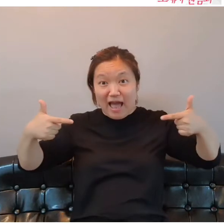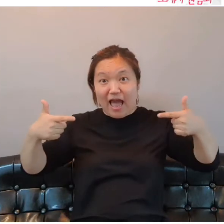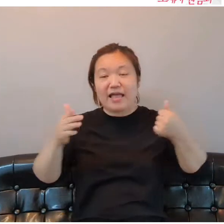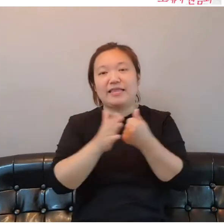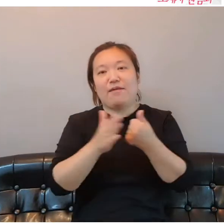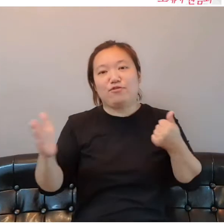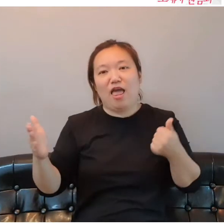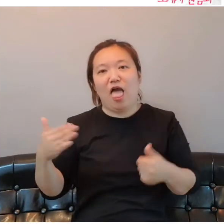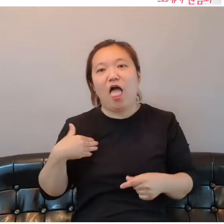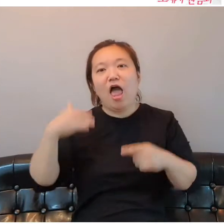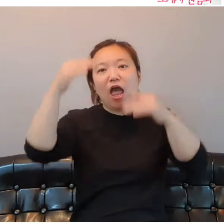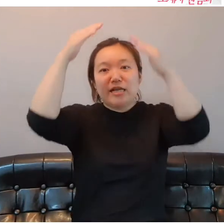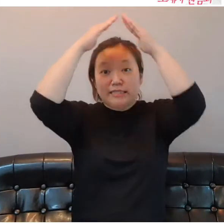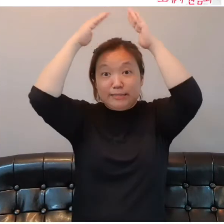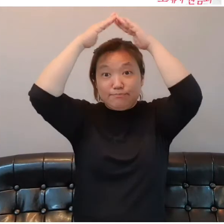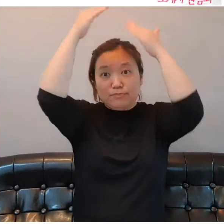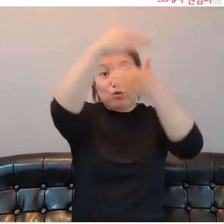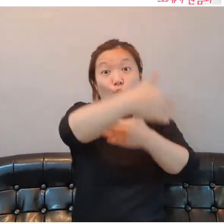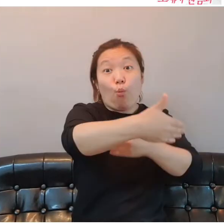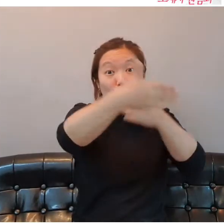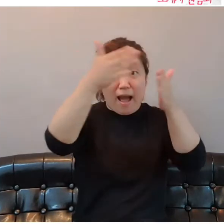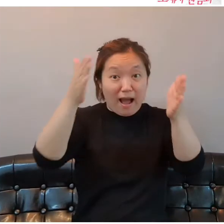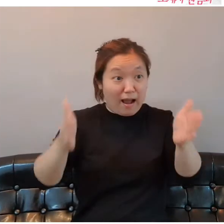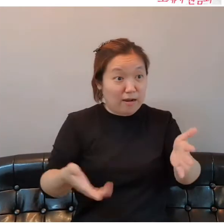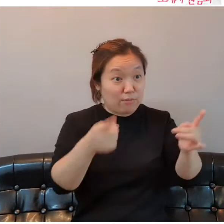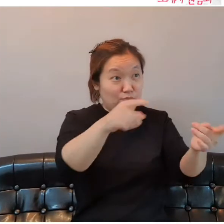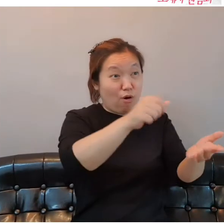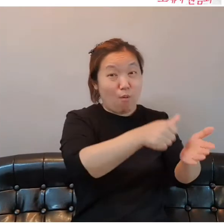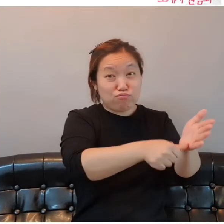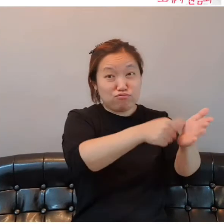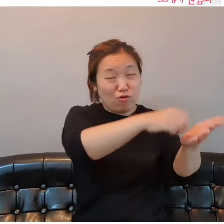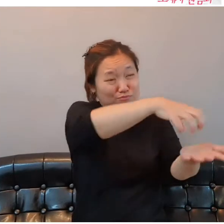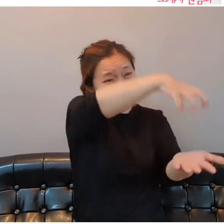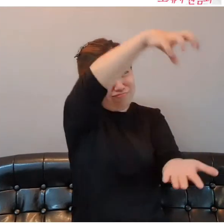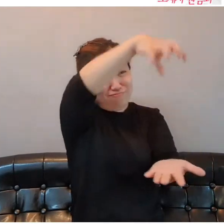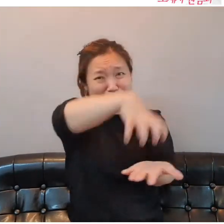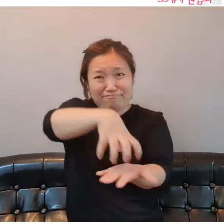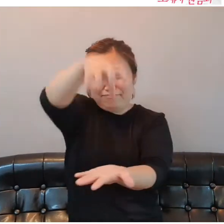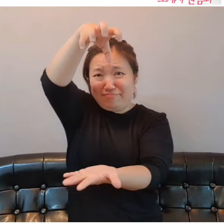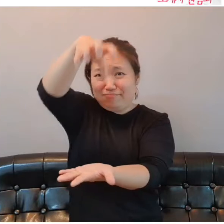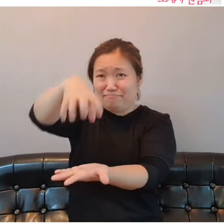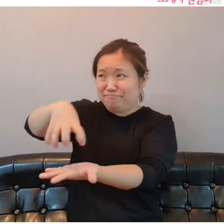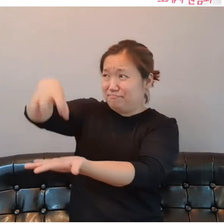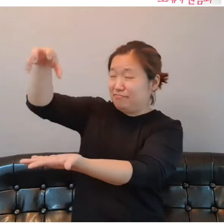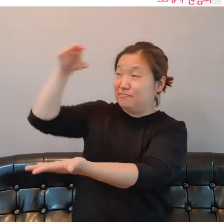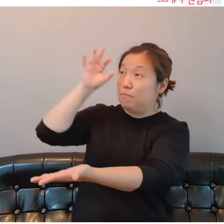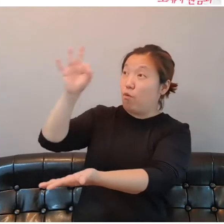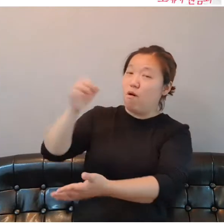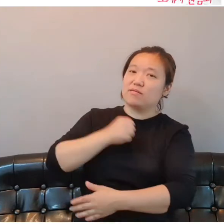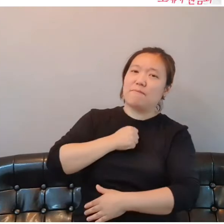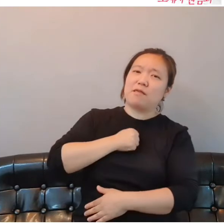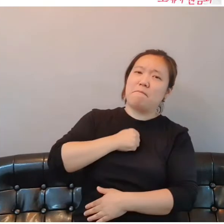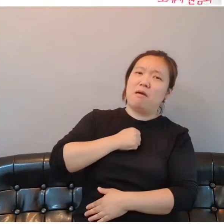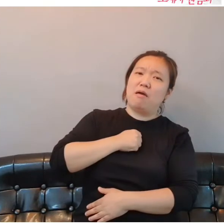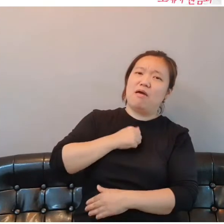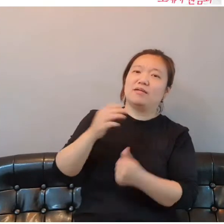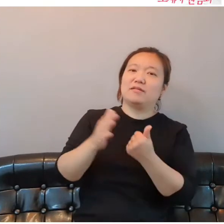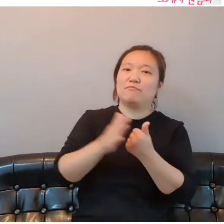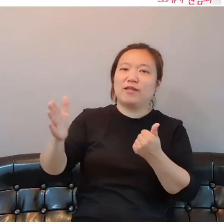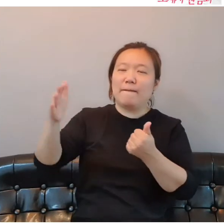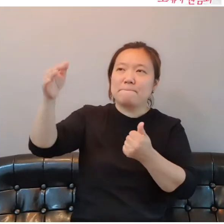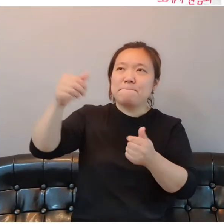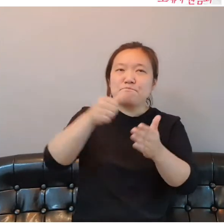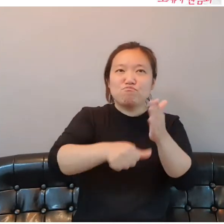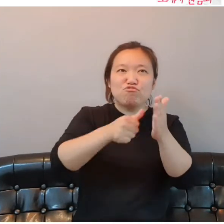쌓아두고 있던 물건이 동선에 거슬리면서 탁 트인 쾌적한 공간을 위해 비움을 시작한 이들이